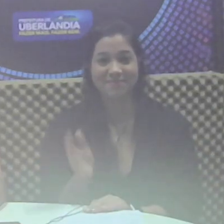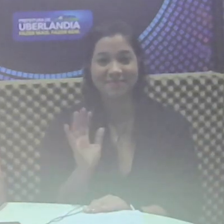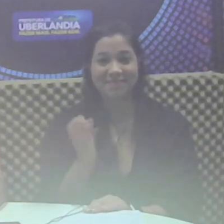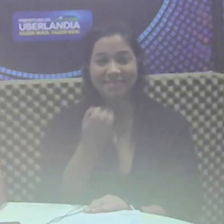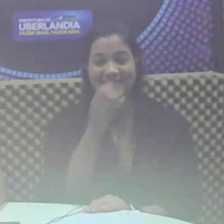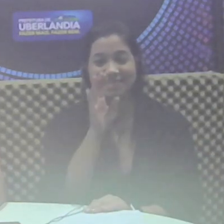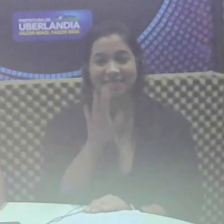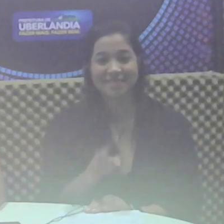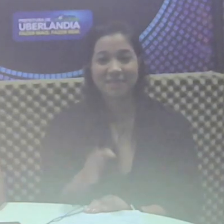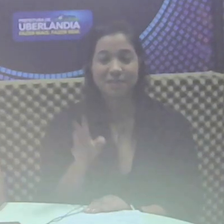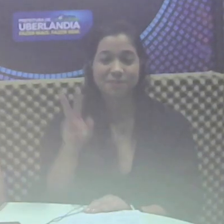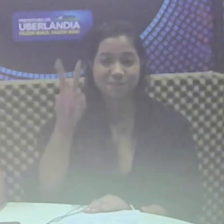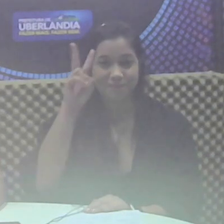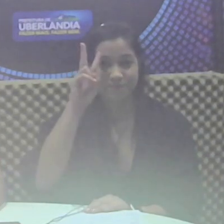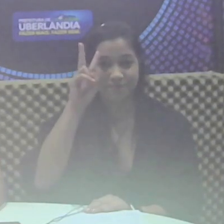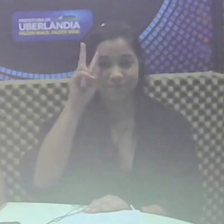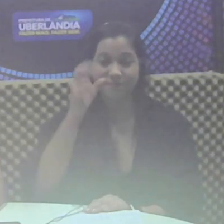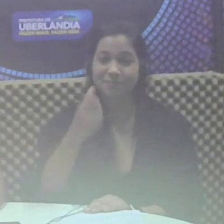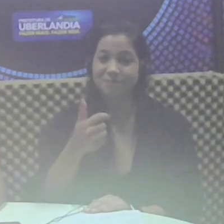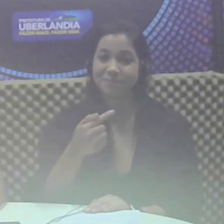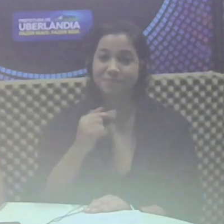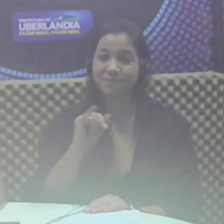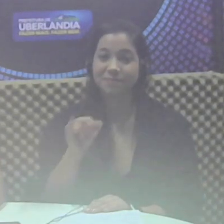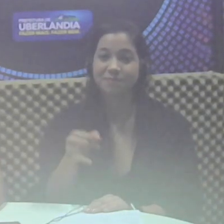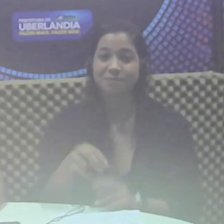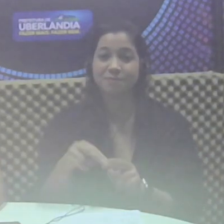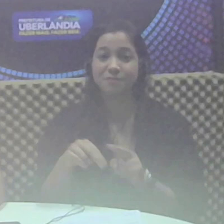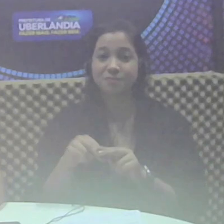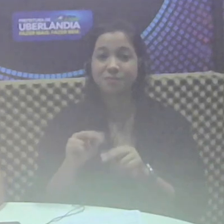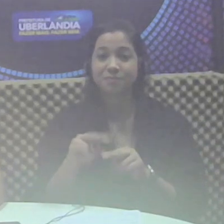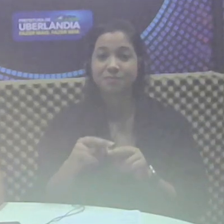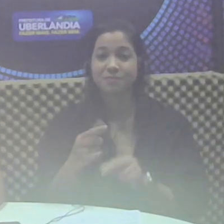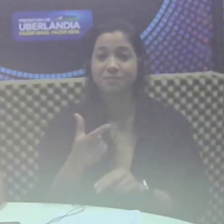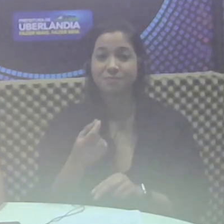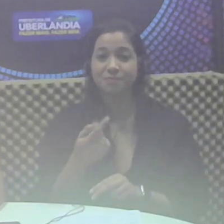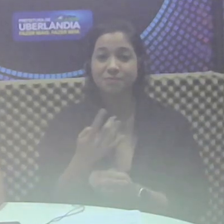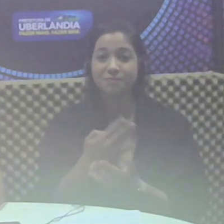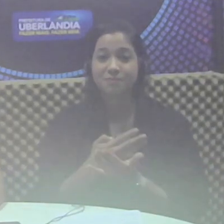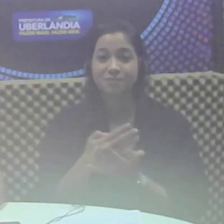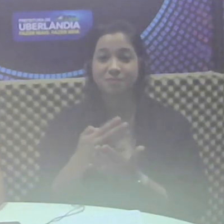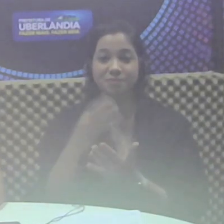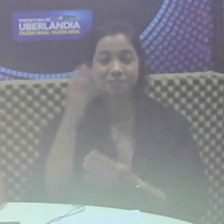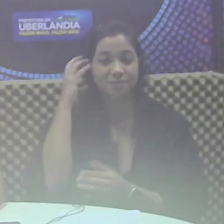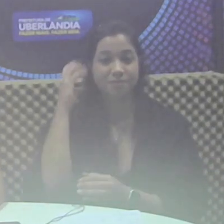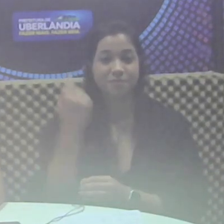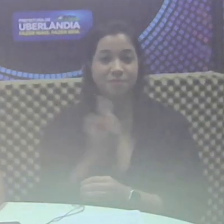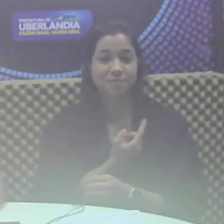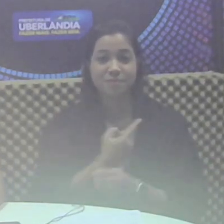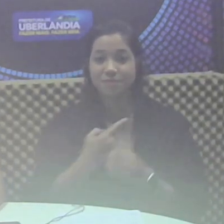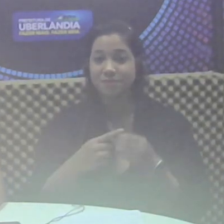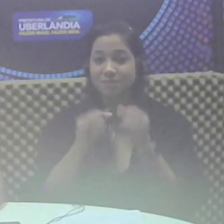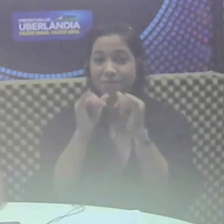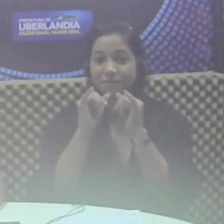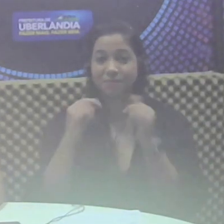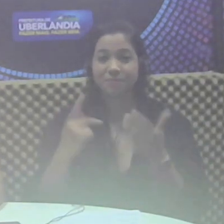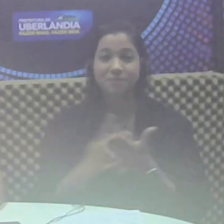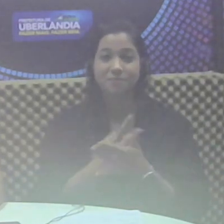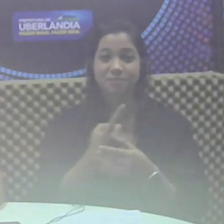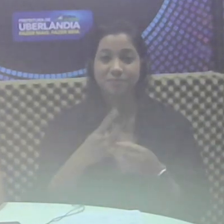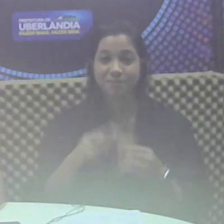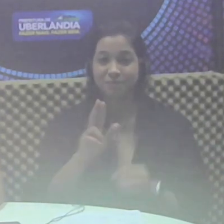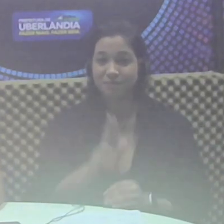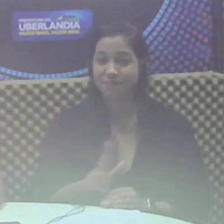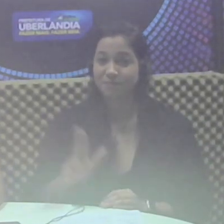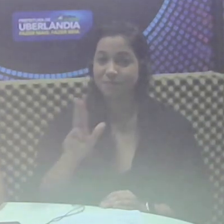boa tarde. Hoje é segunda-feira, dia 17 de junho de 2024. Está no ar a Rádio Nossa Cidade com um boletim de notícias sobre o que de